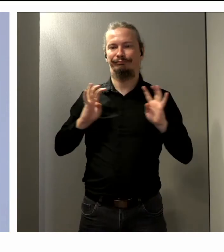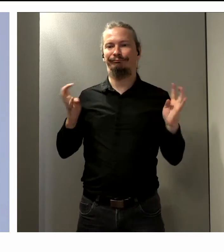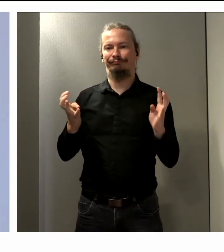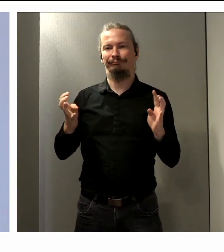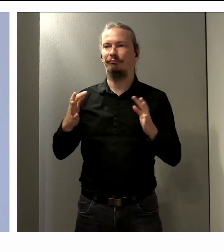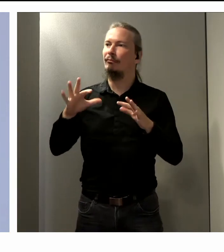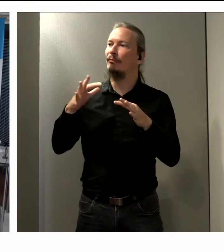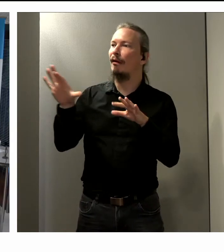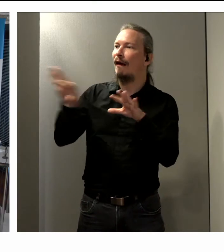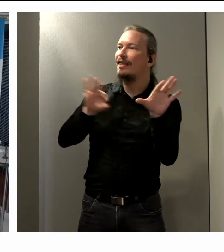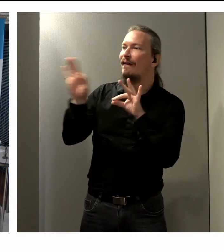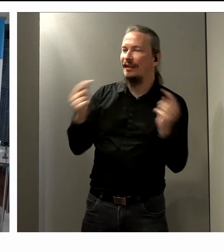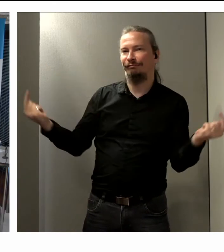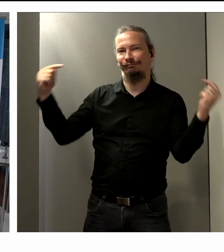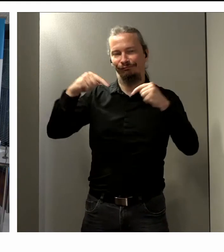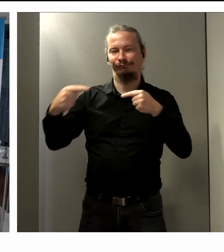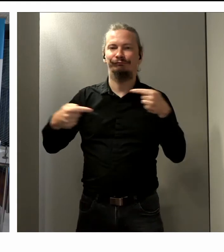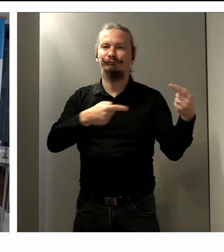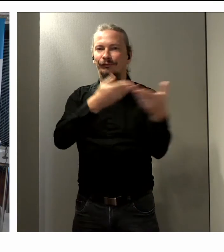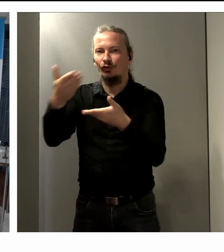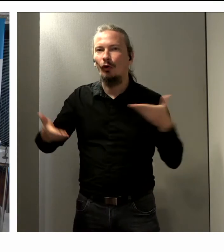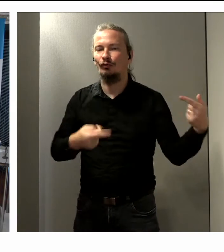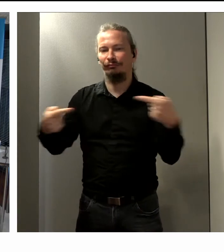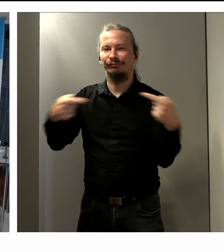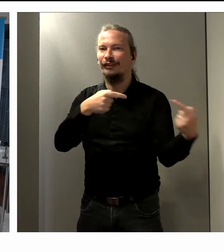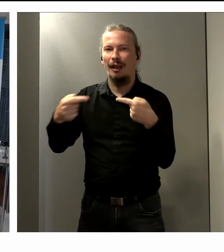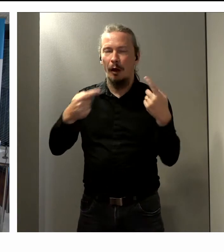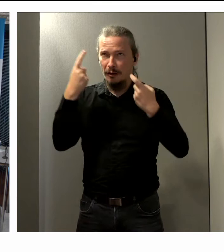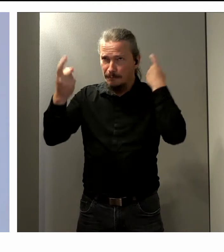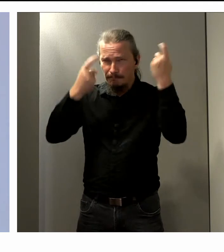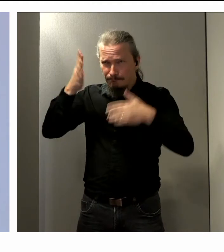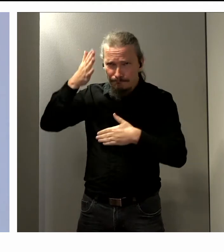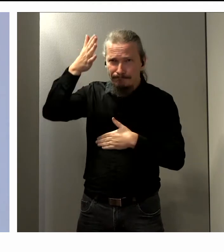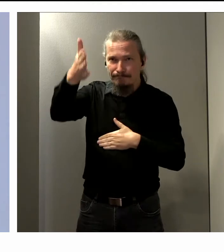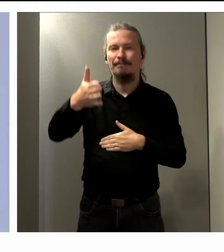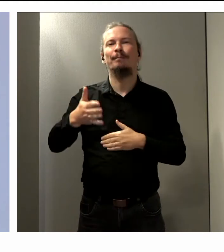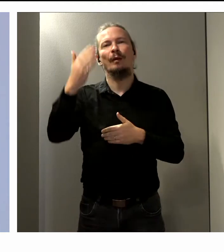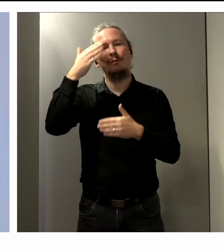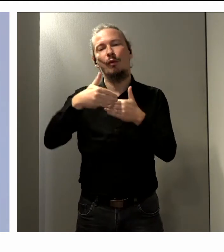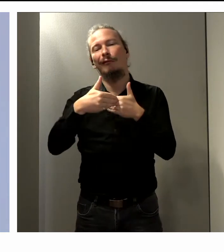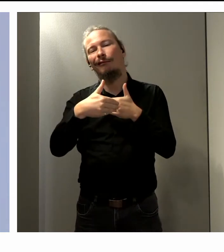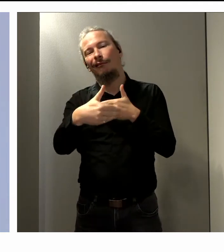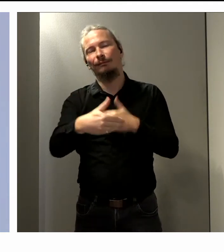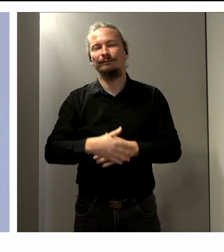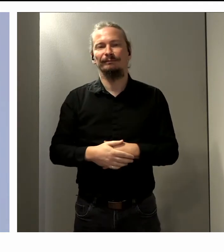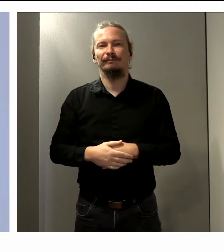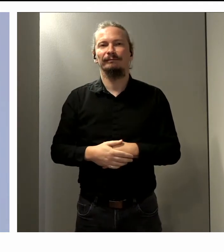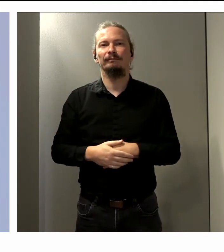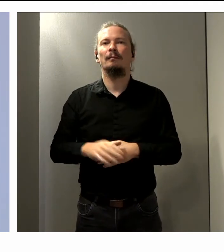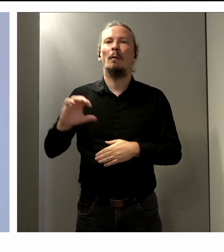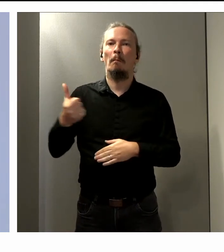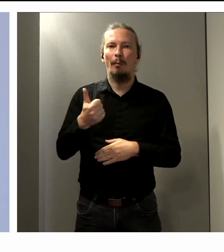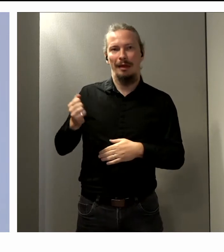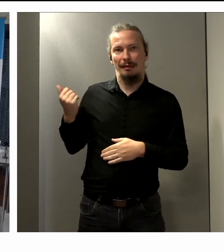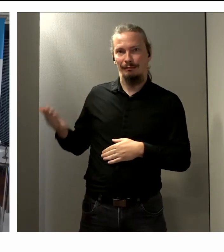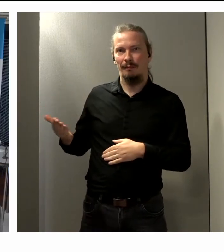notre invitation à venir débattre, échanger, prospecter avec nous au cours du temps qui s'ouvre. Tout d'abord,